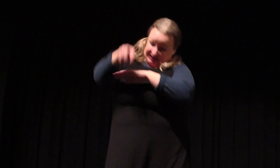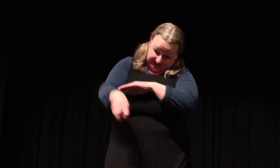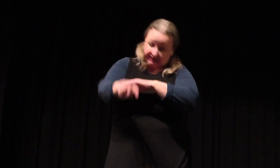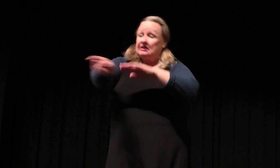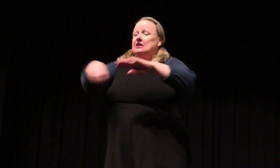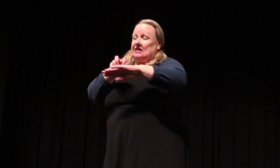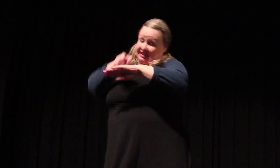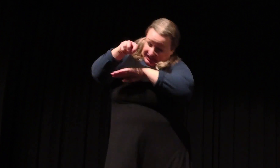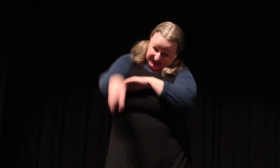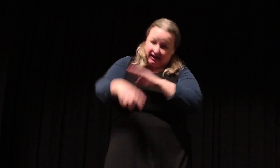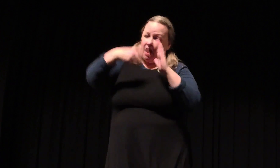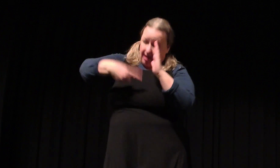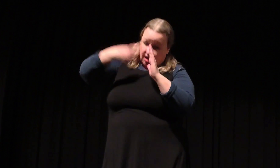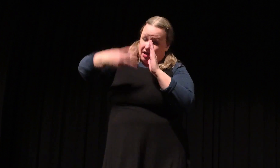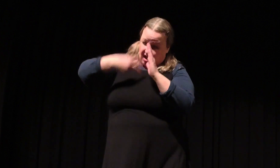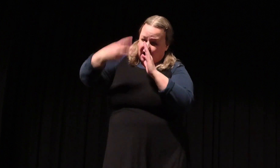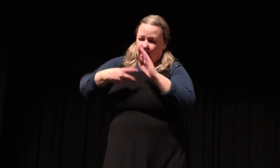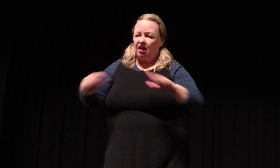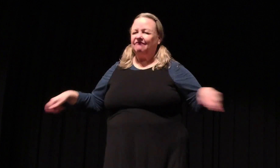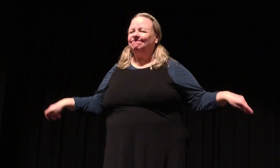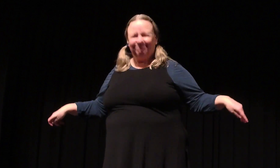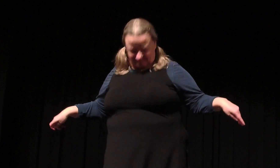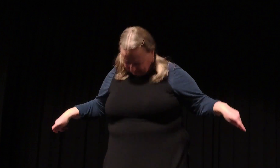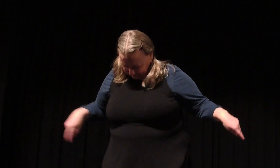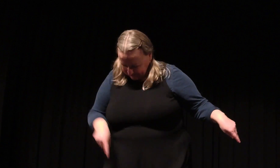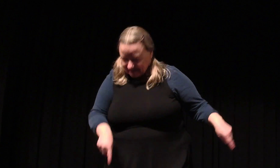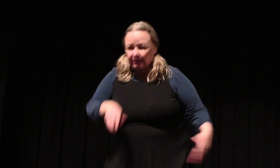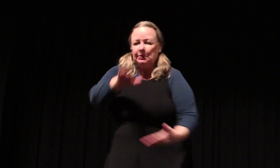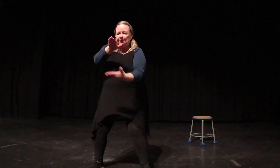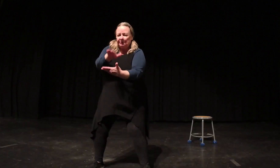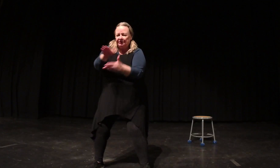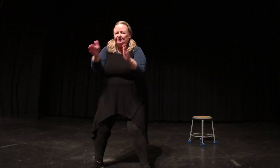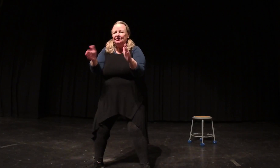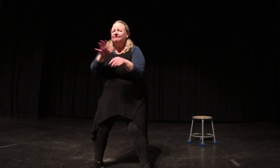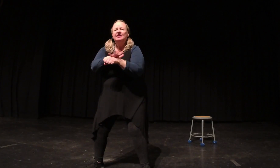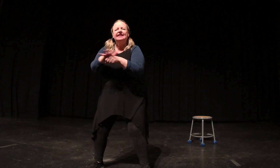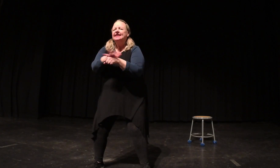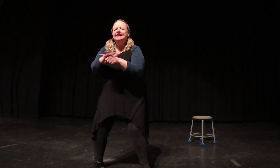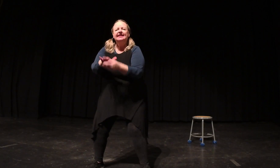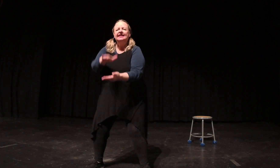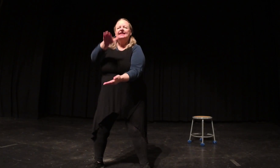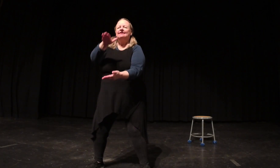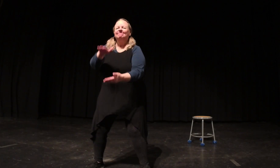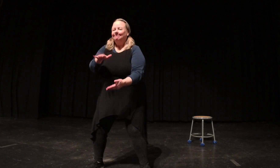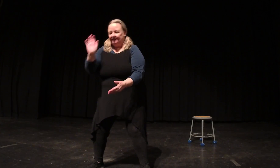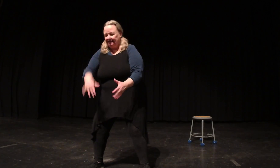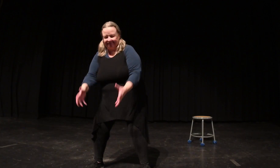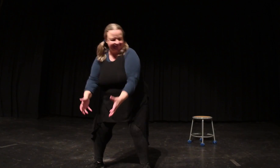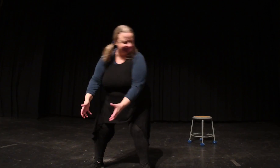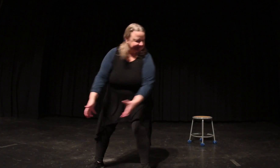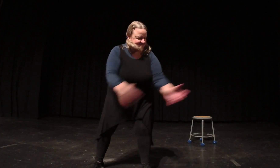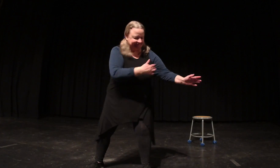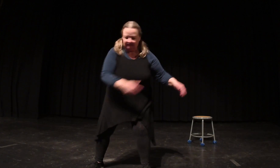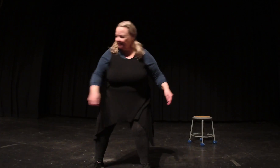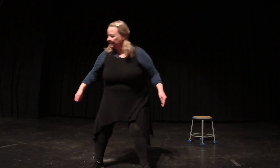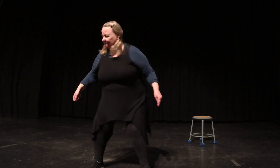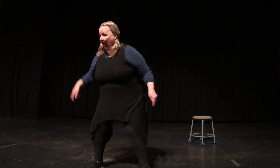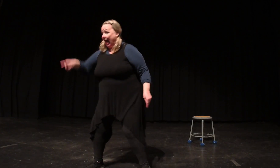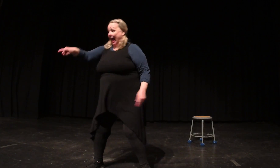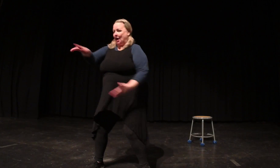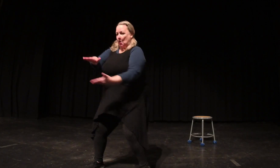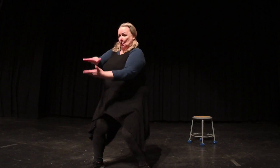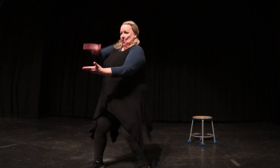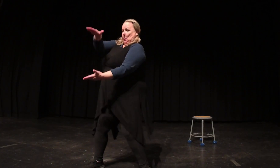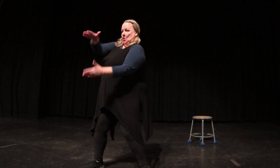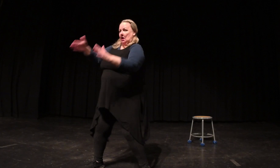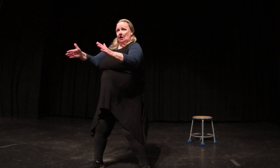Ah, bon. Ah, ça marche pas. Ah, ben là... Ah, ça fait 1 heure, 2 heures là, que je fais ça. Bon, mais je pense que ma boîte n'est pas assez grosse. Là. Elle est